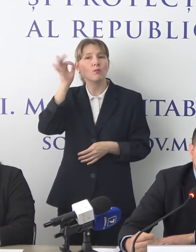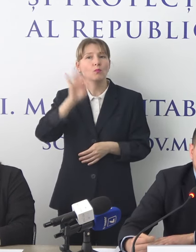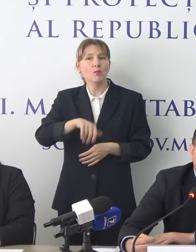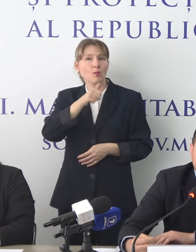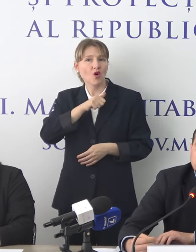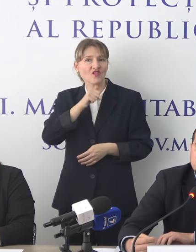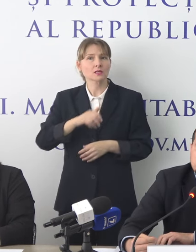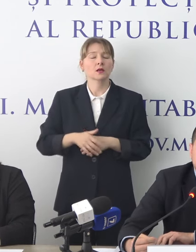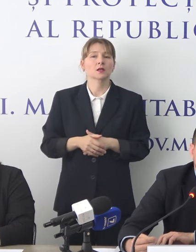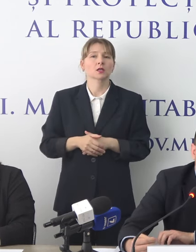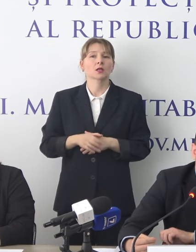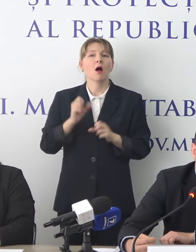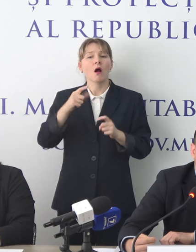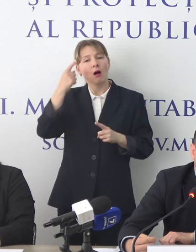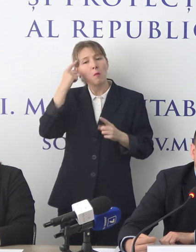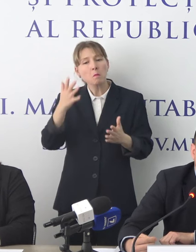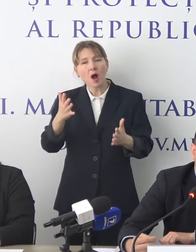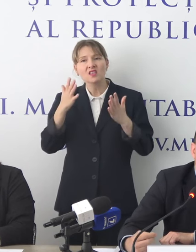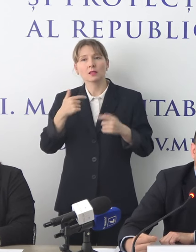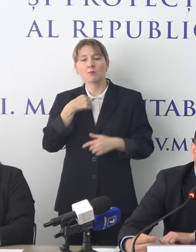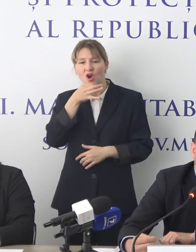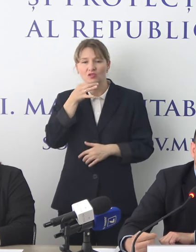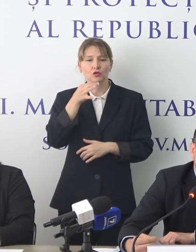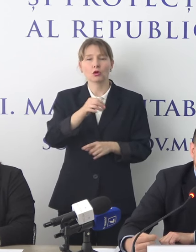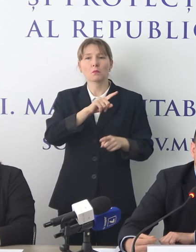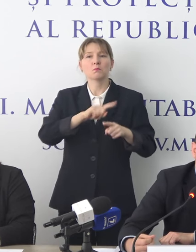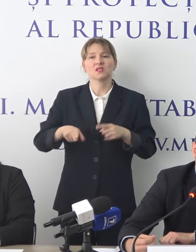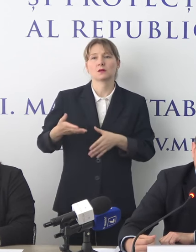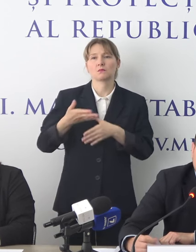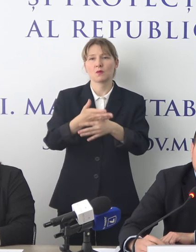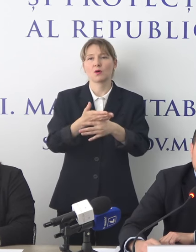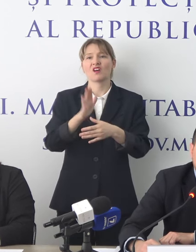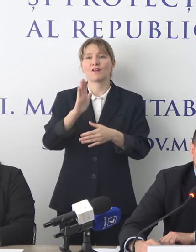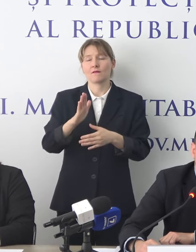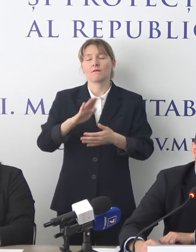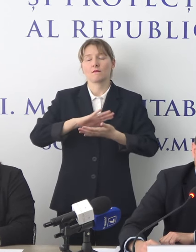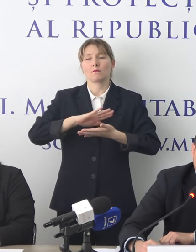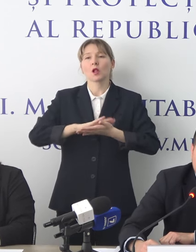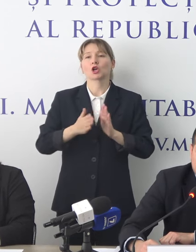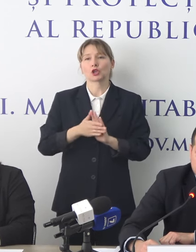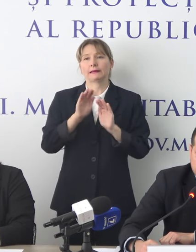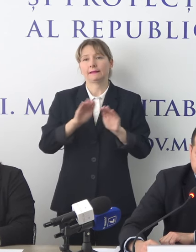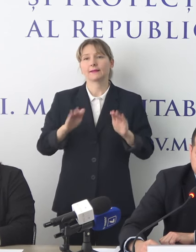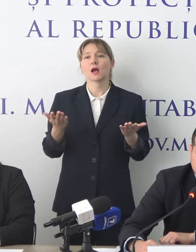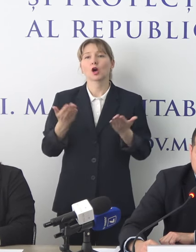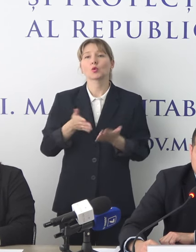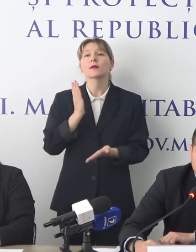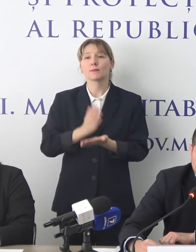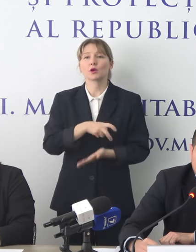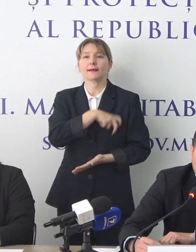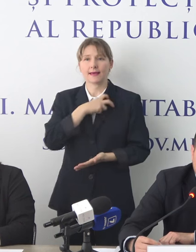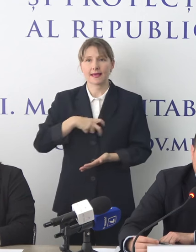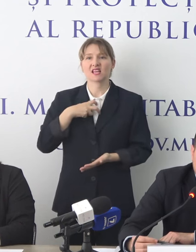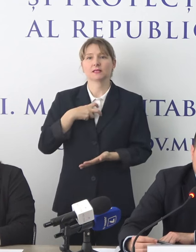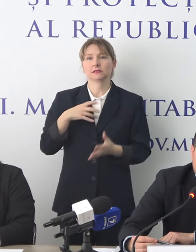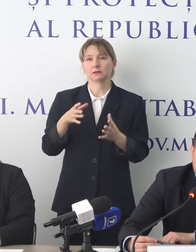adecvat noi răspundem la nevoile copiilor care se află în situații de risc din Republica Moldova.